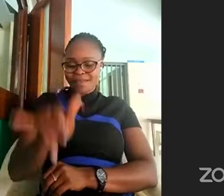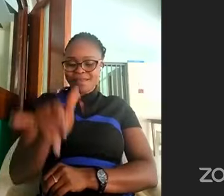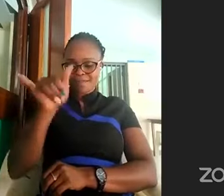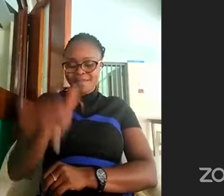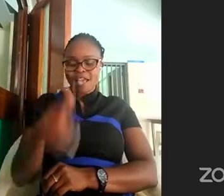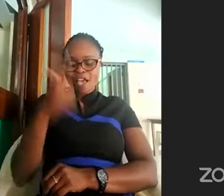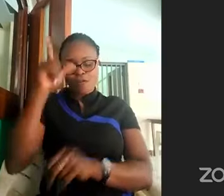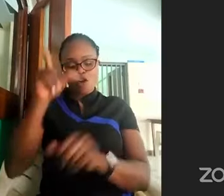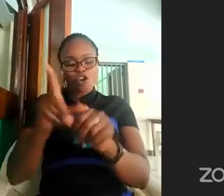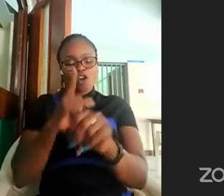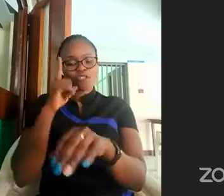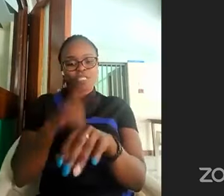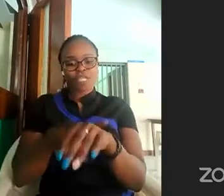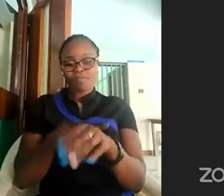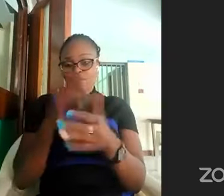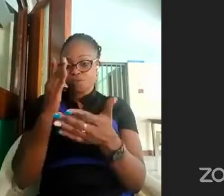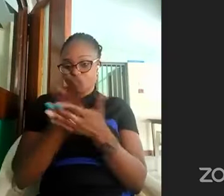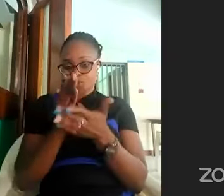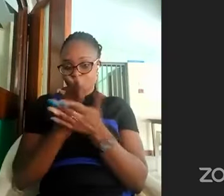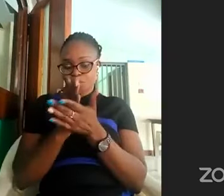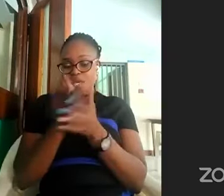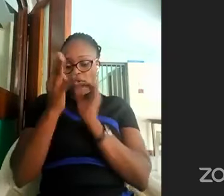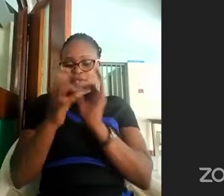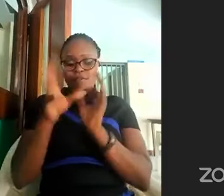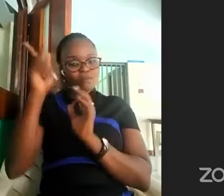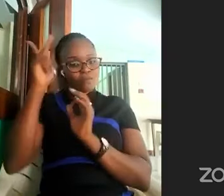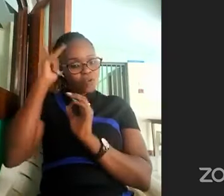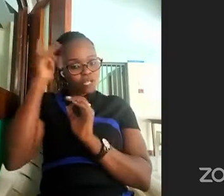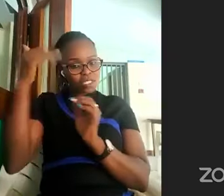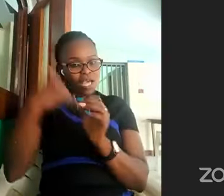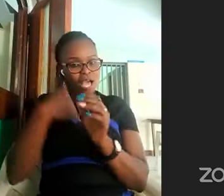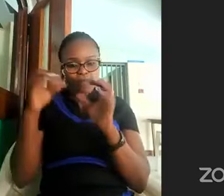of knowledge inafanya tunahangaika.